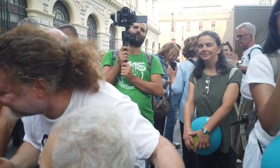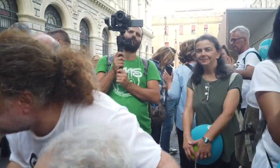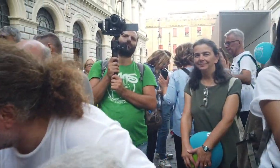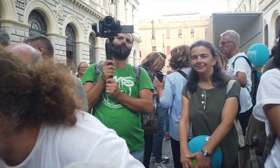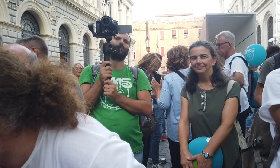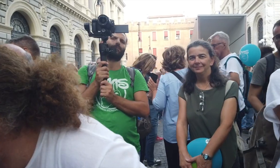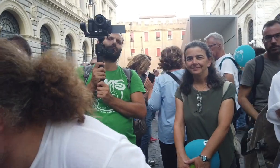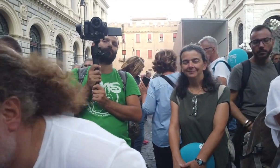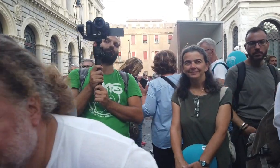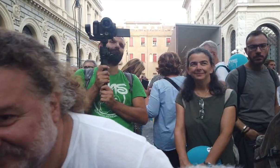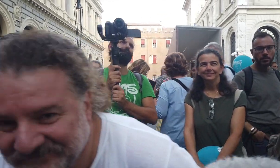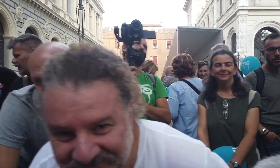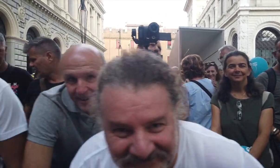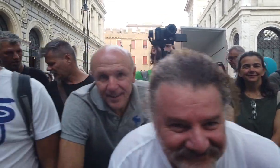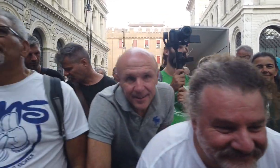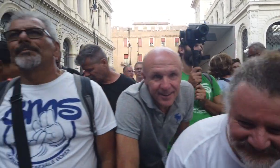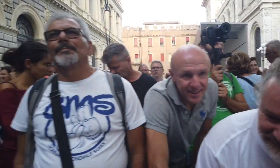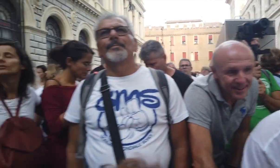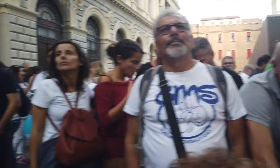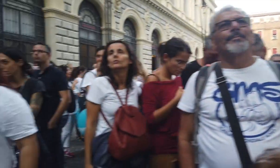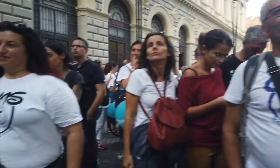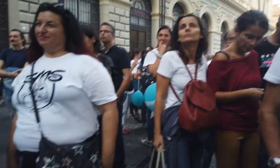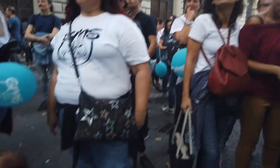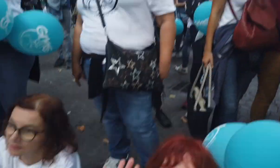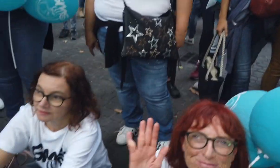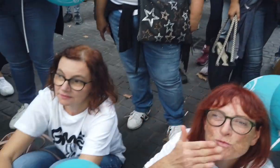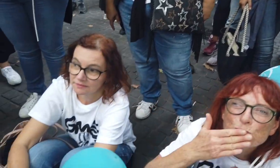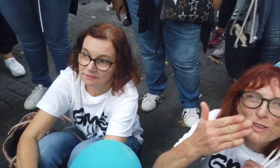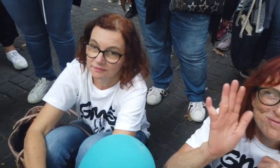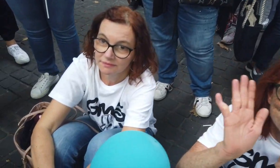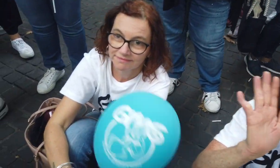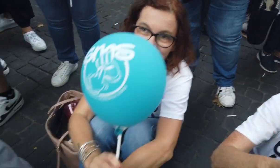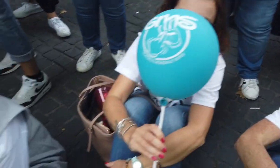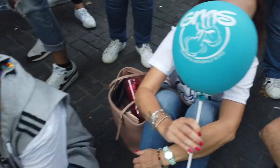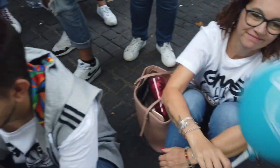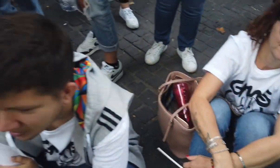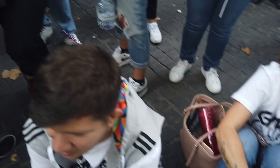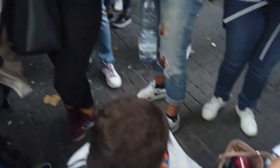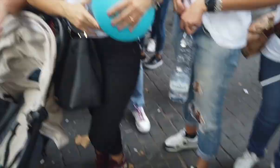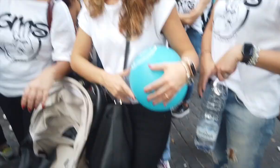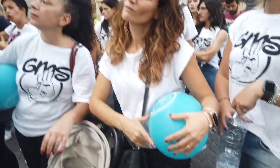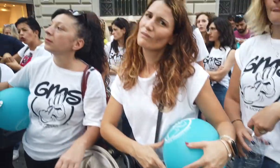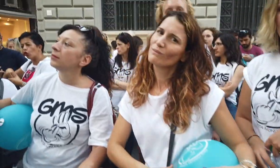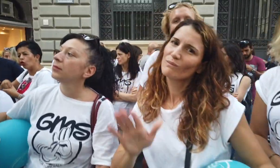attività. I corsi di lingua dei segni sono stati ovviamente supportati dall'ente sordi, qui della